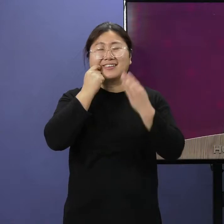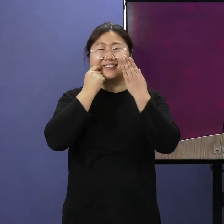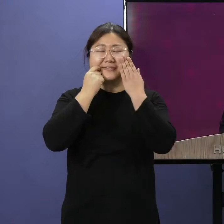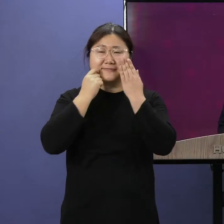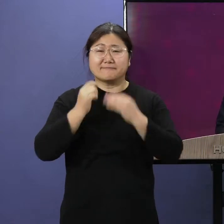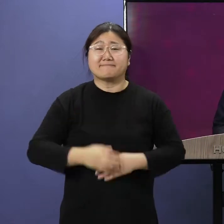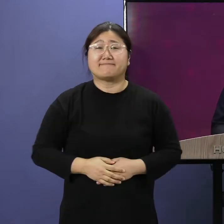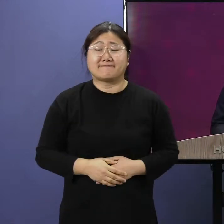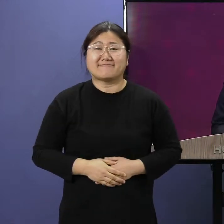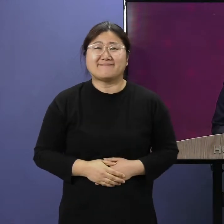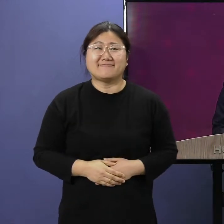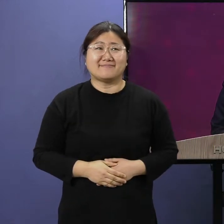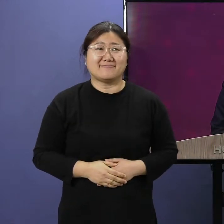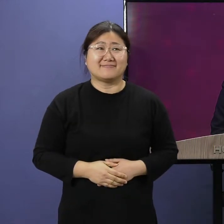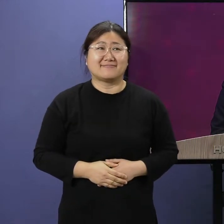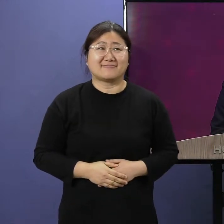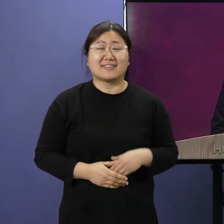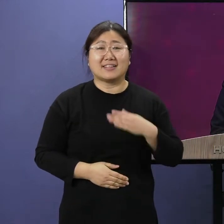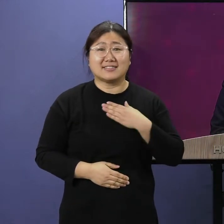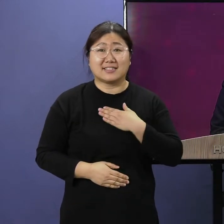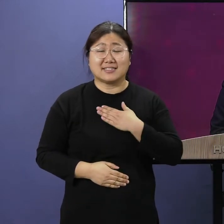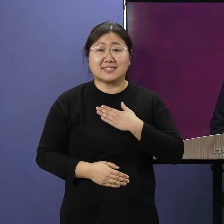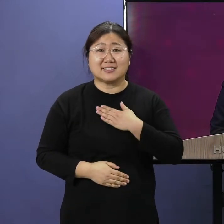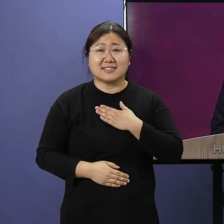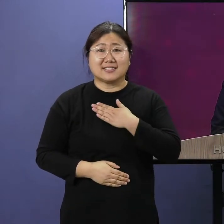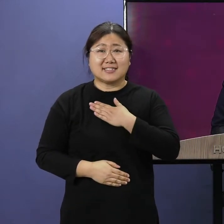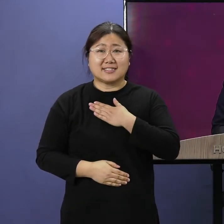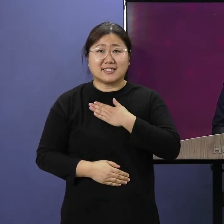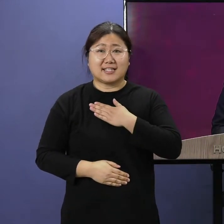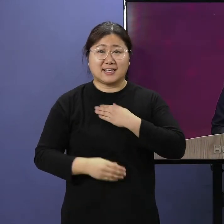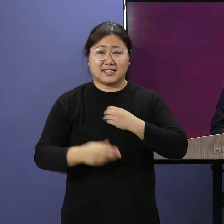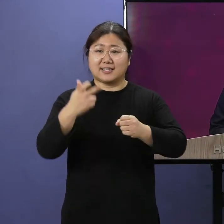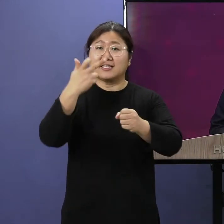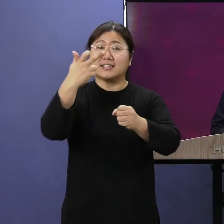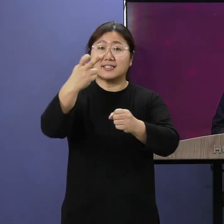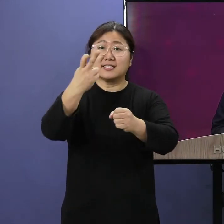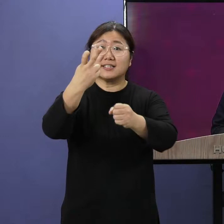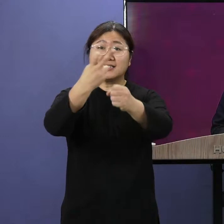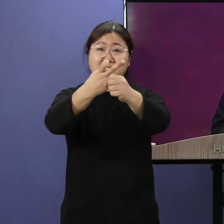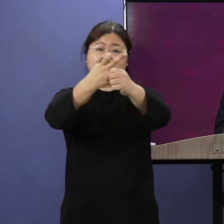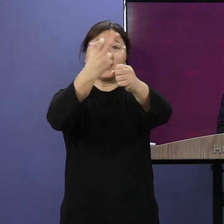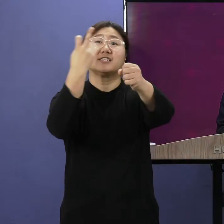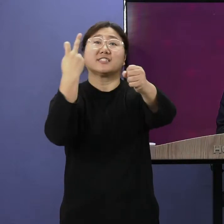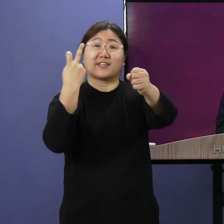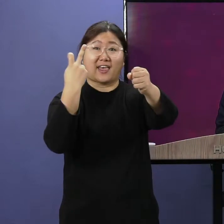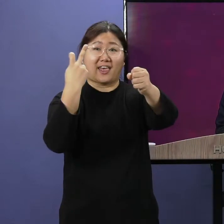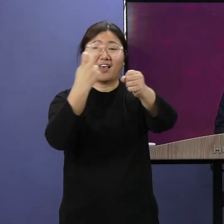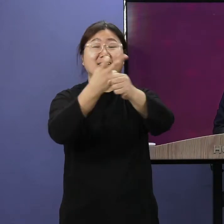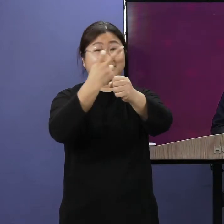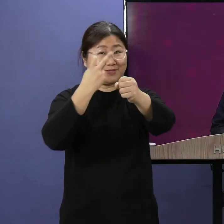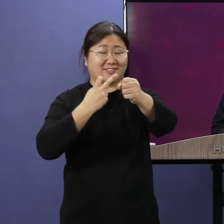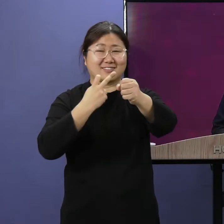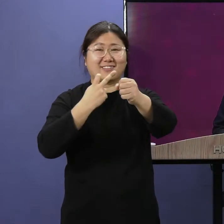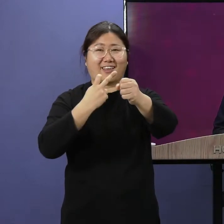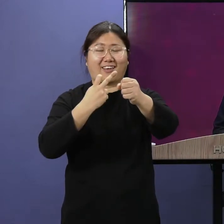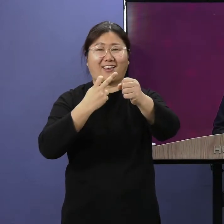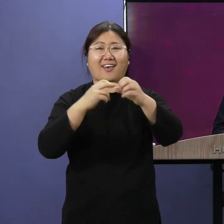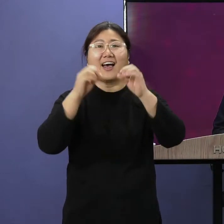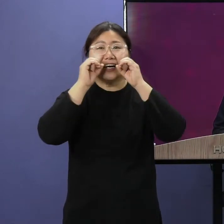사실 저는 12년 전에 이곳 호산나 교회에서 전도사로 처음 사역을